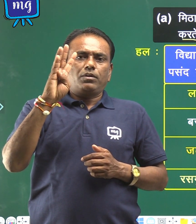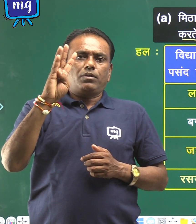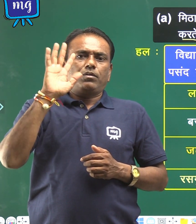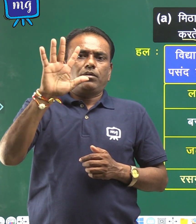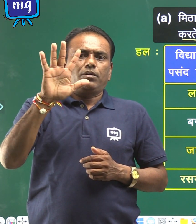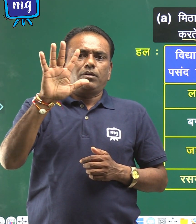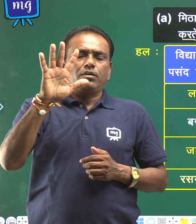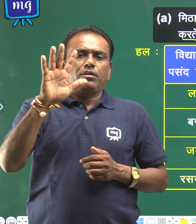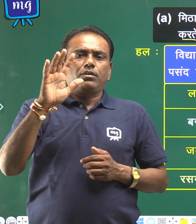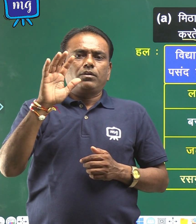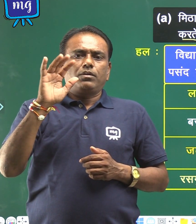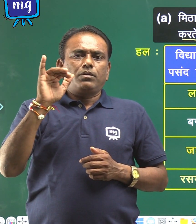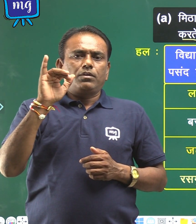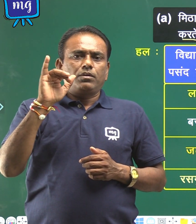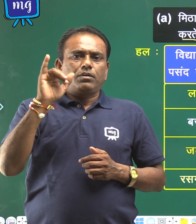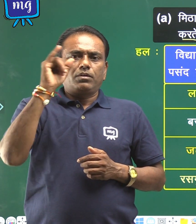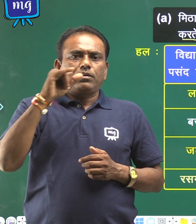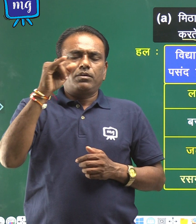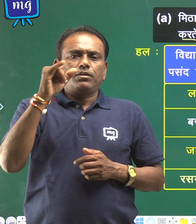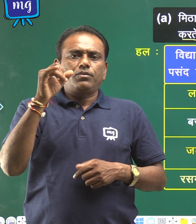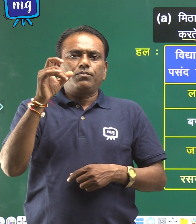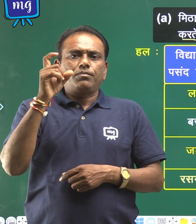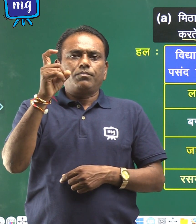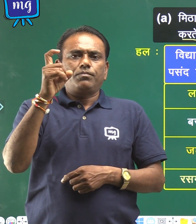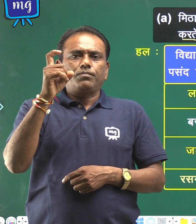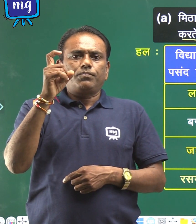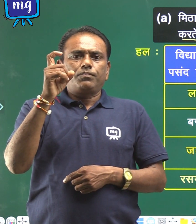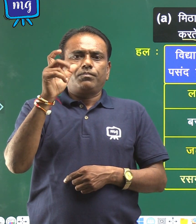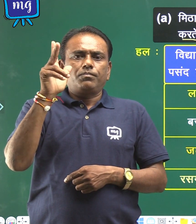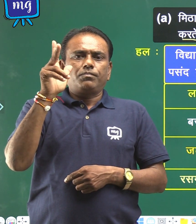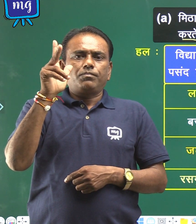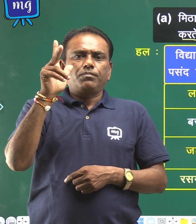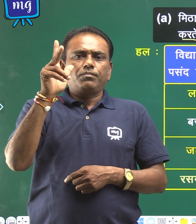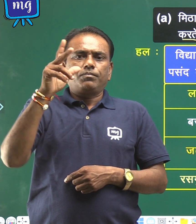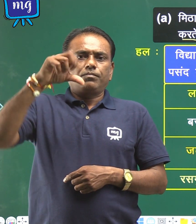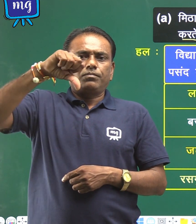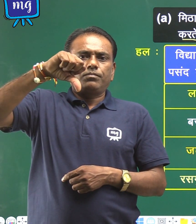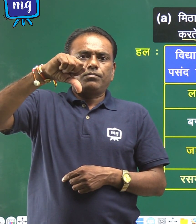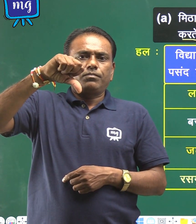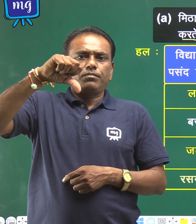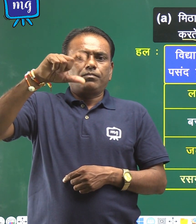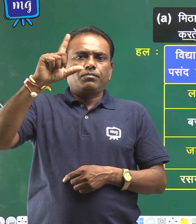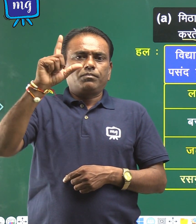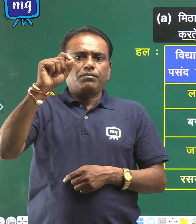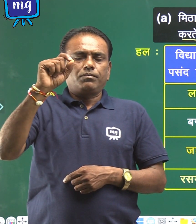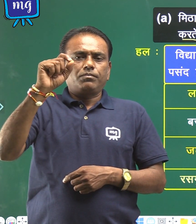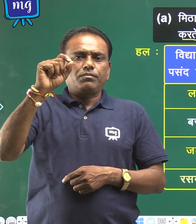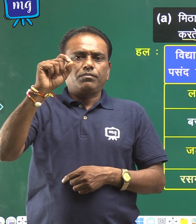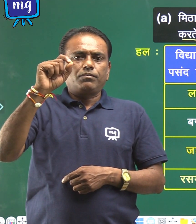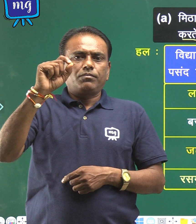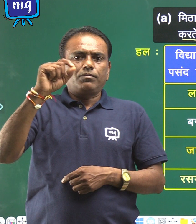4 5 6 7 8 9, ये